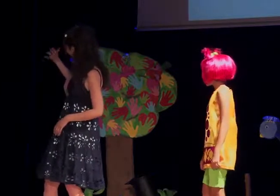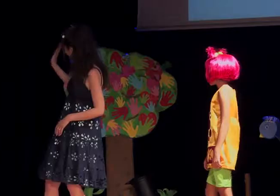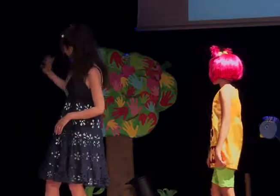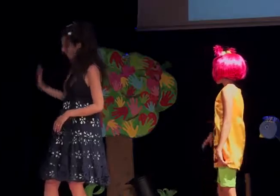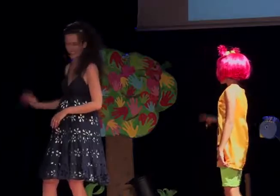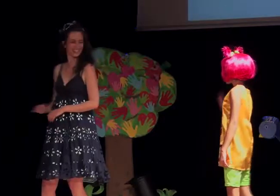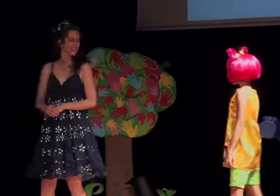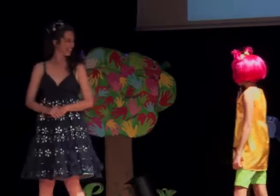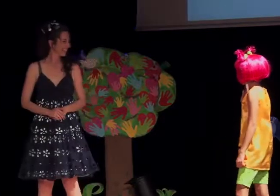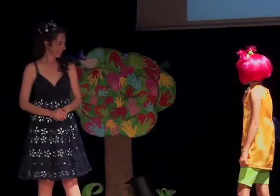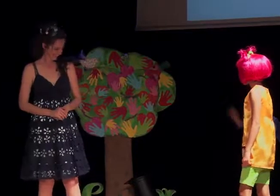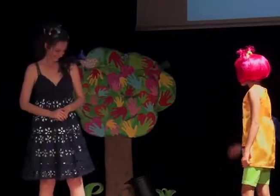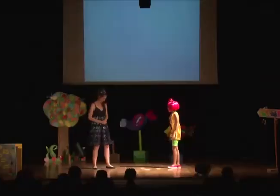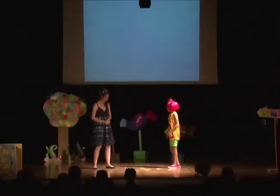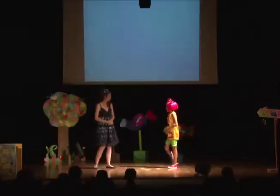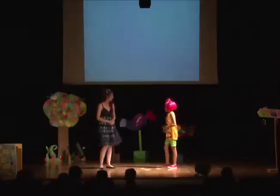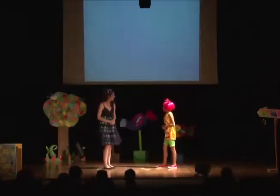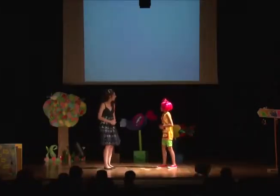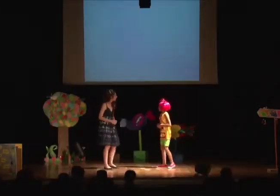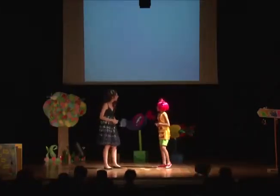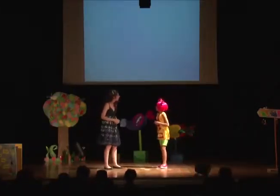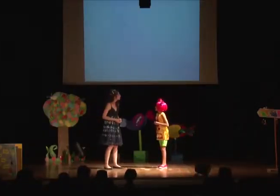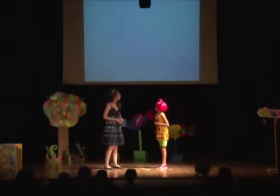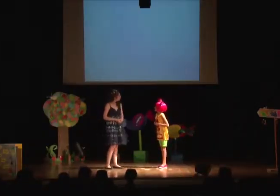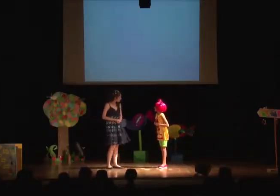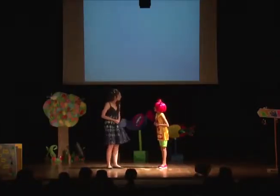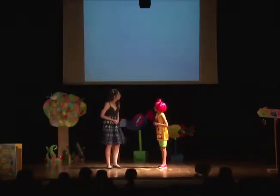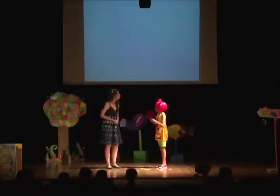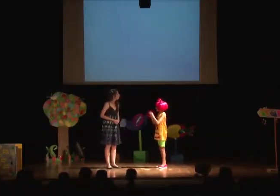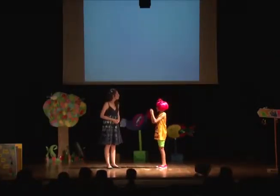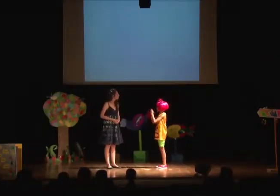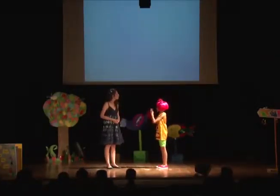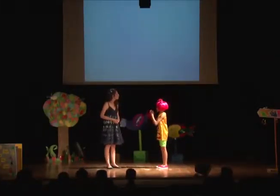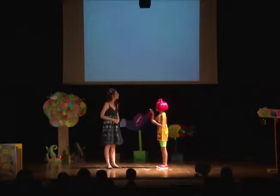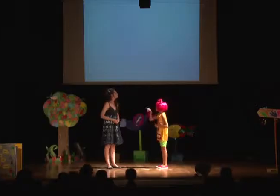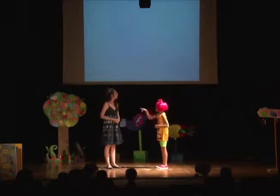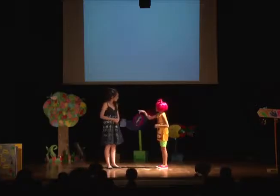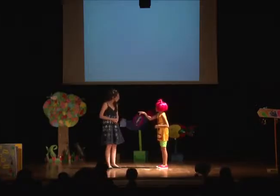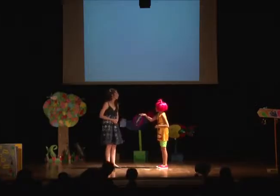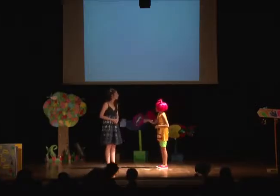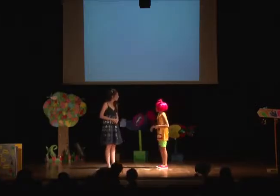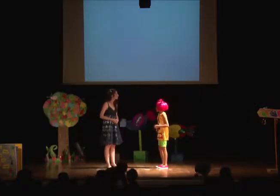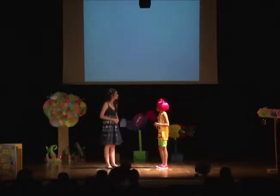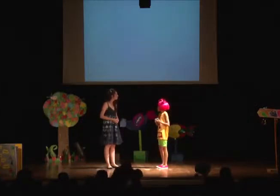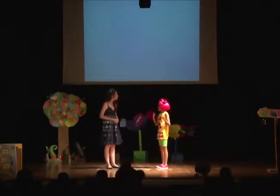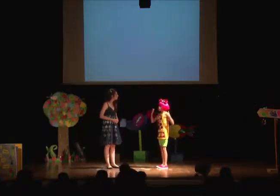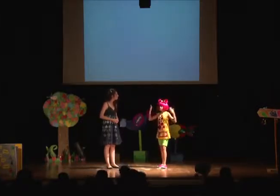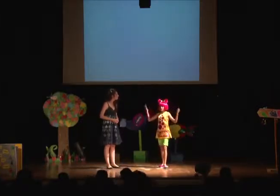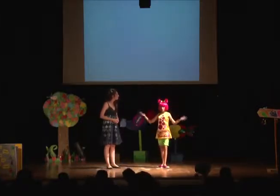Au revoir. Mais dis-moi, lorsque tu es chez toi, comment